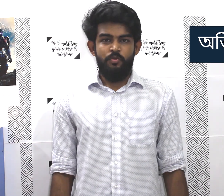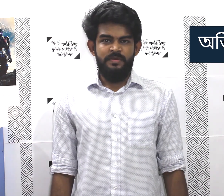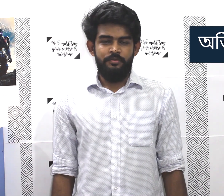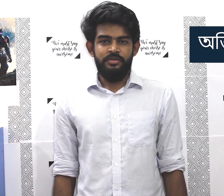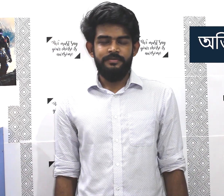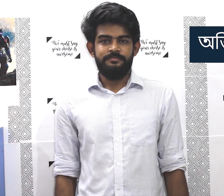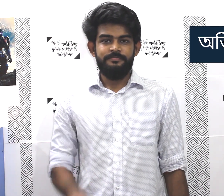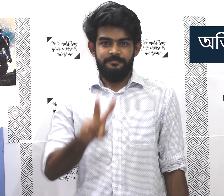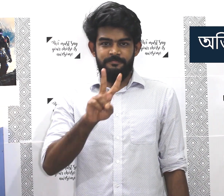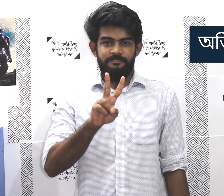অভিভাবক।